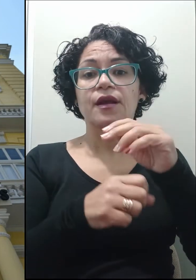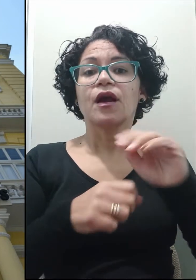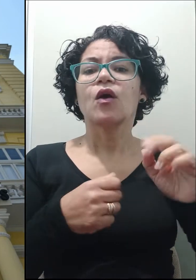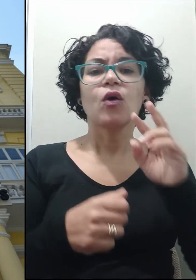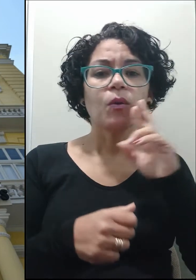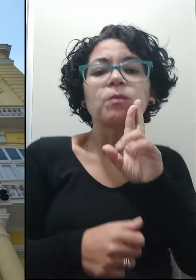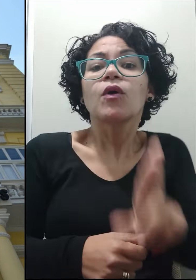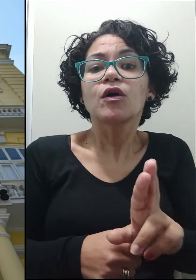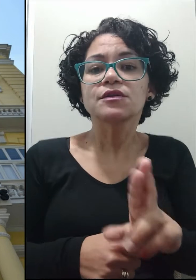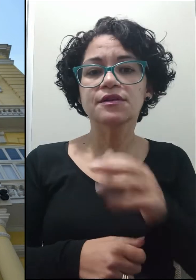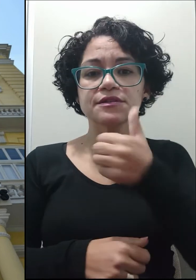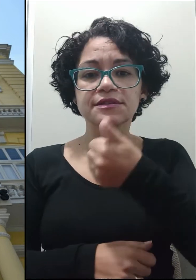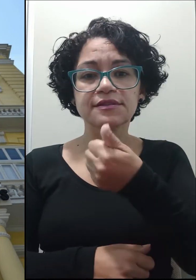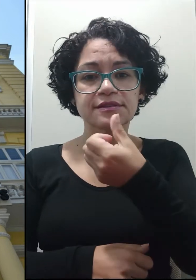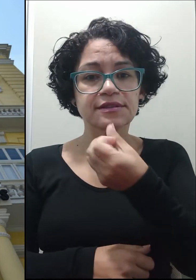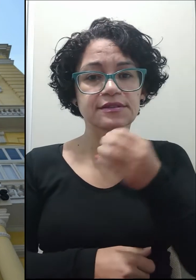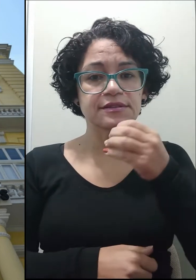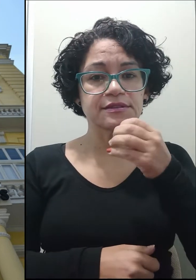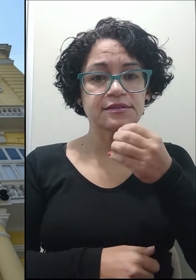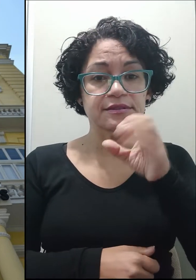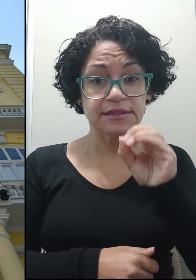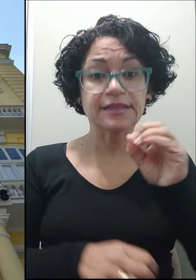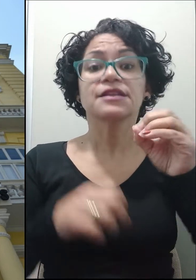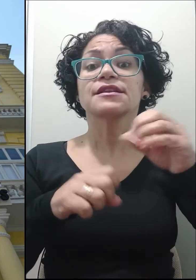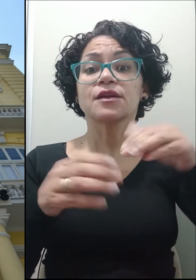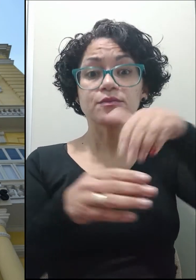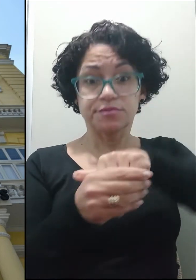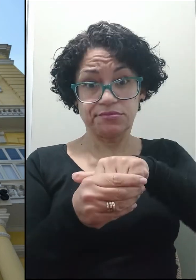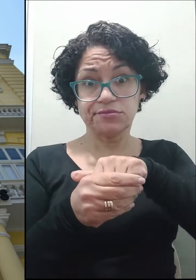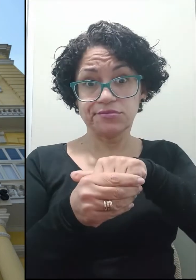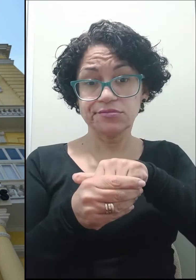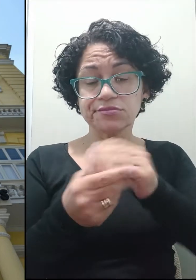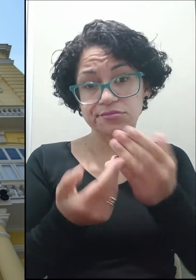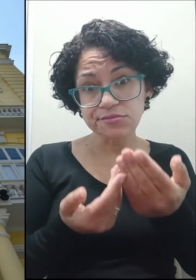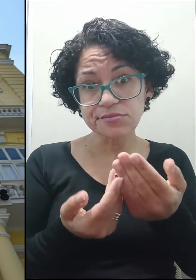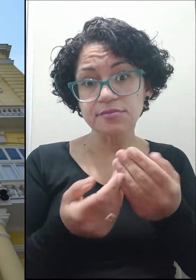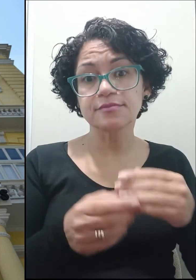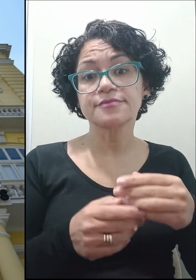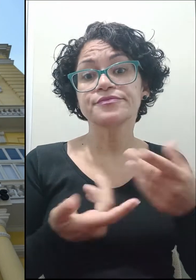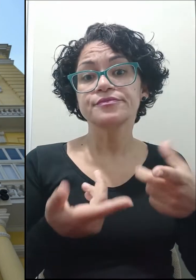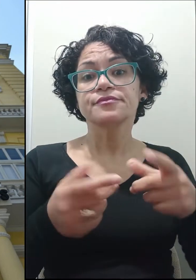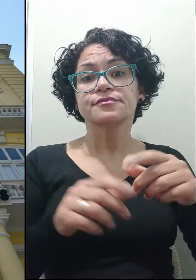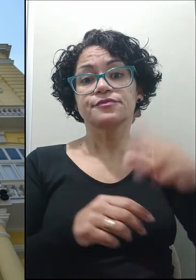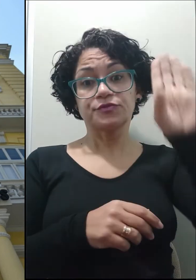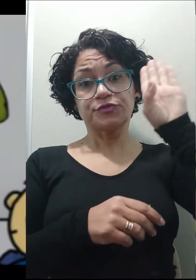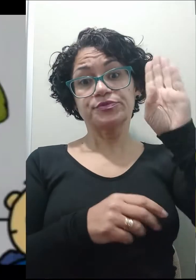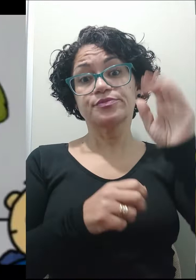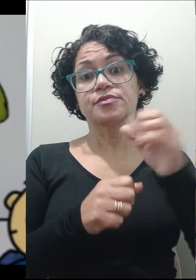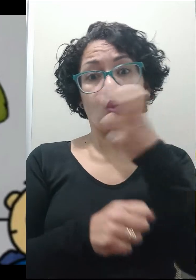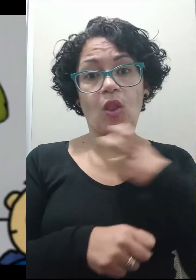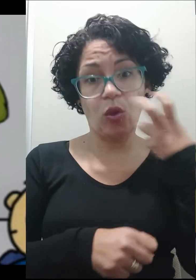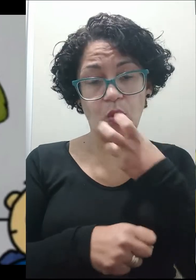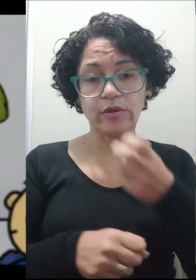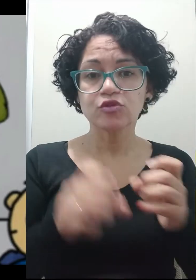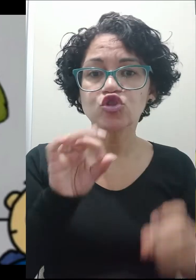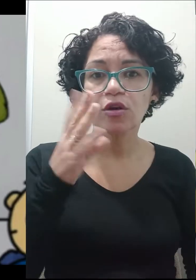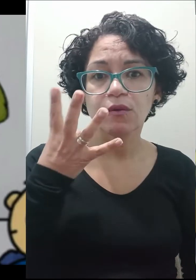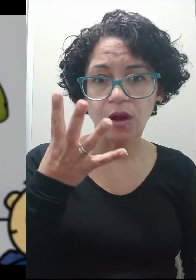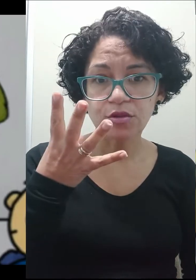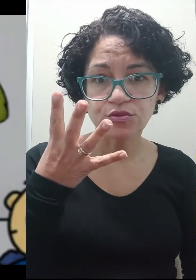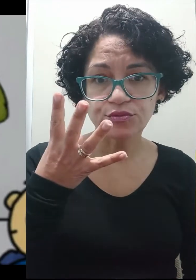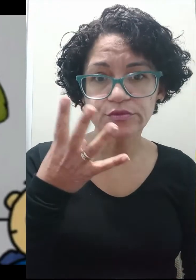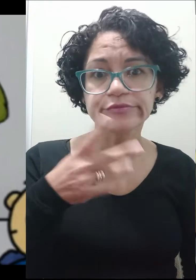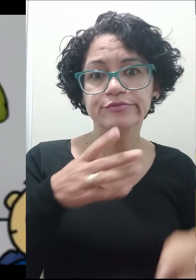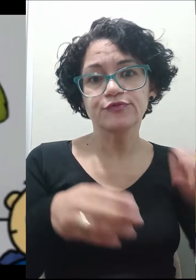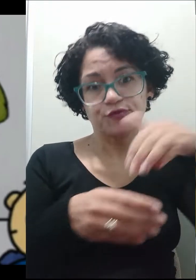160 votos foram a favor do método oral e apenas 4 a favor da língua de sinais. A partir